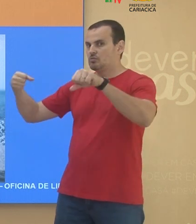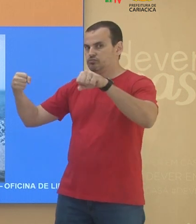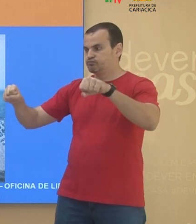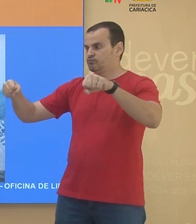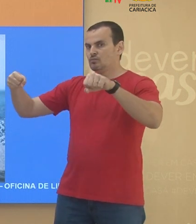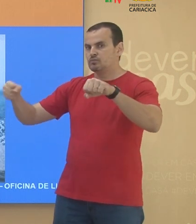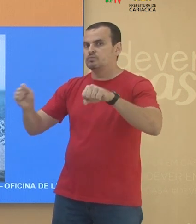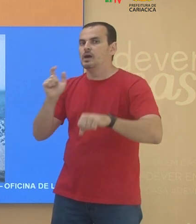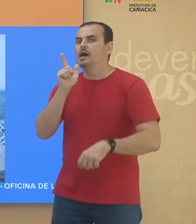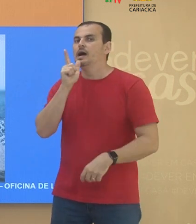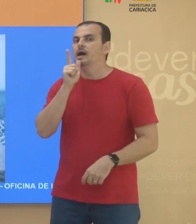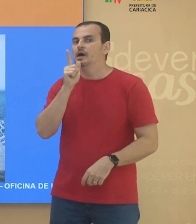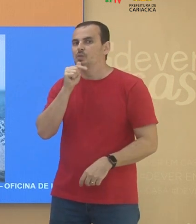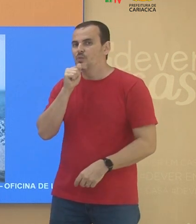Jet ski.